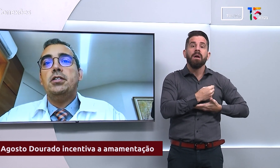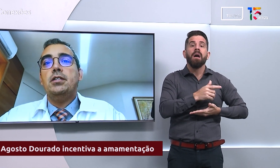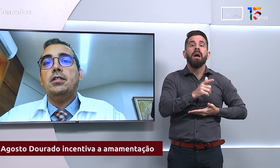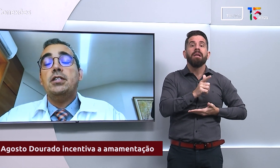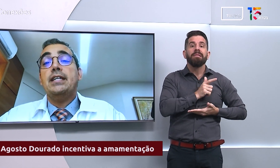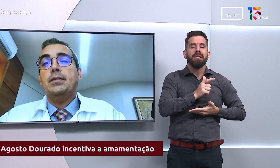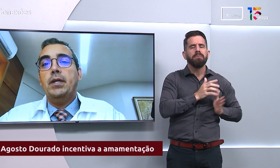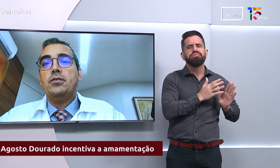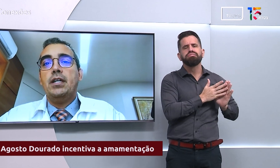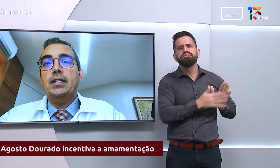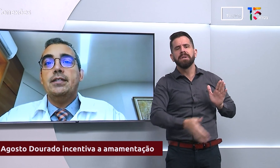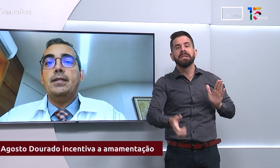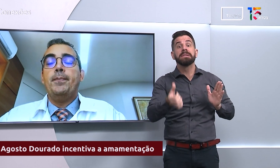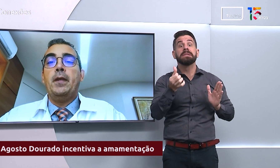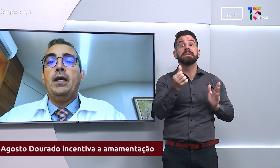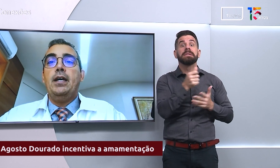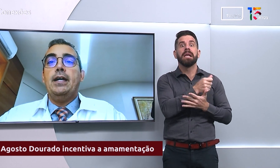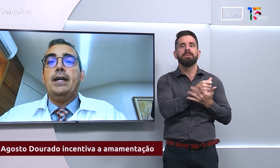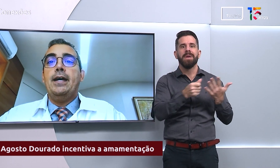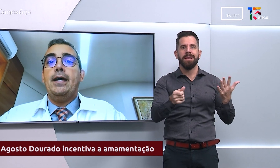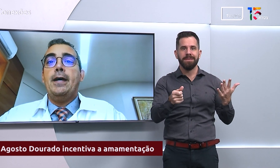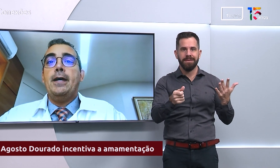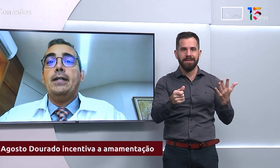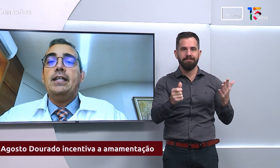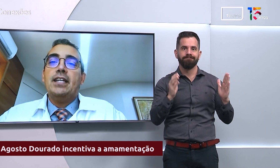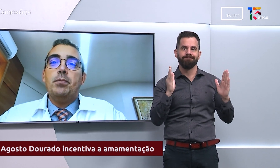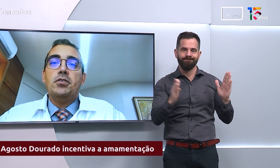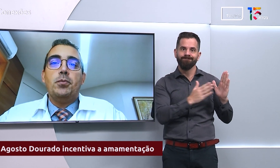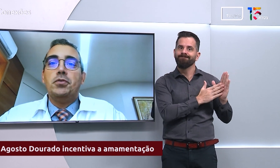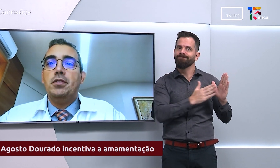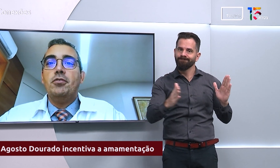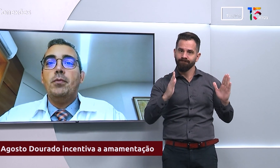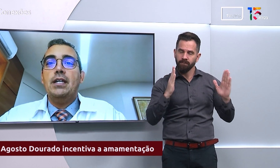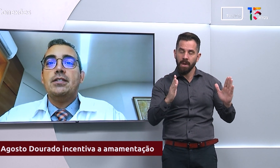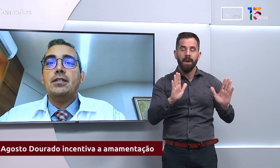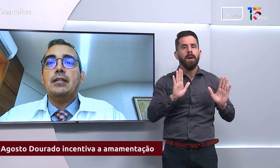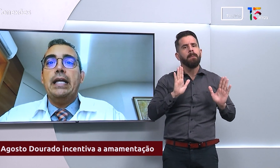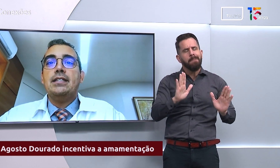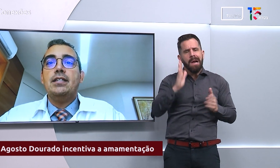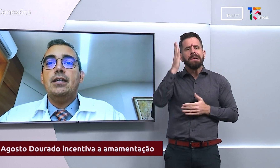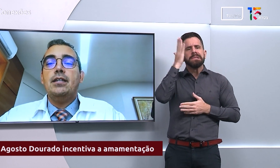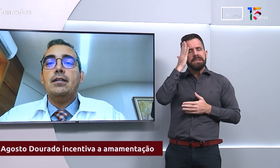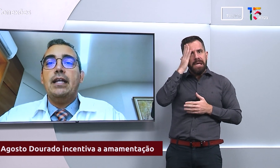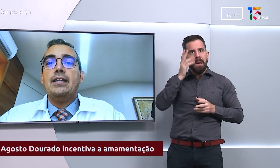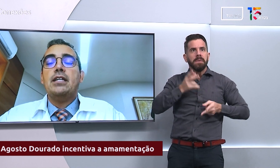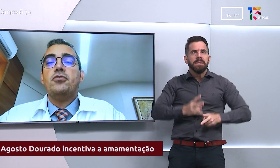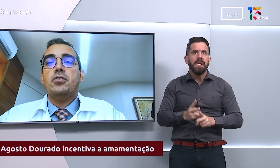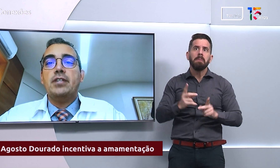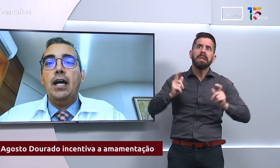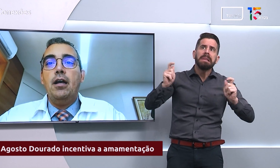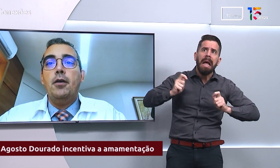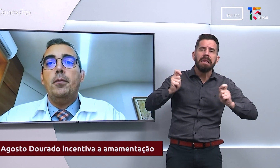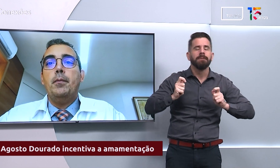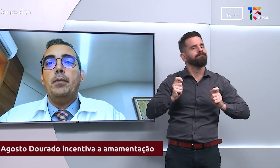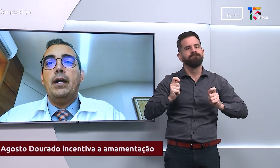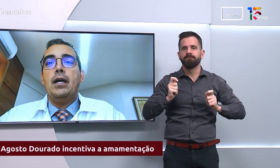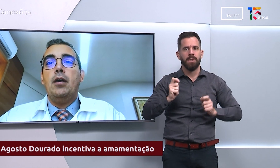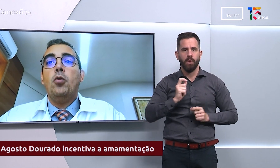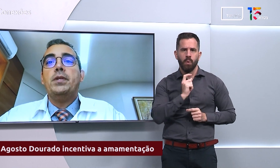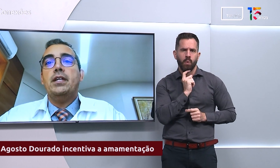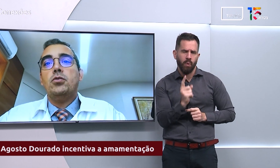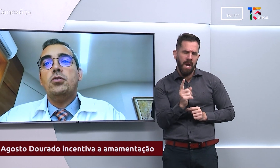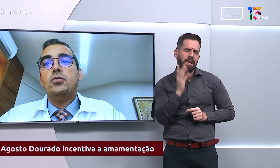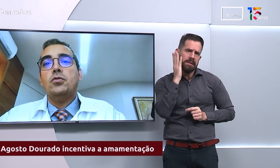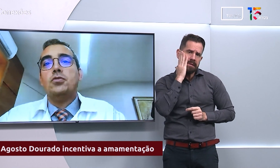mês de nascimento da criança. Nem sempre isso é possível, mas tem que se tentar esforçar